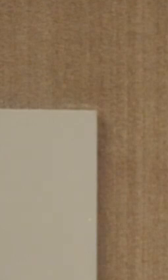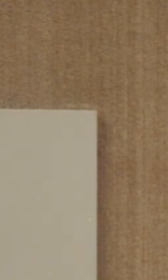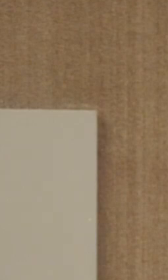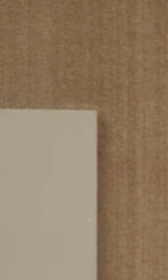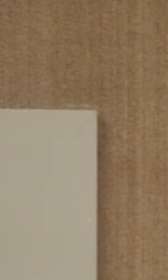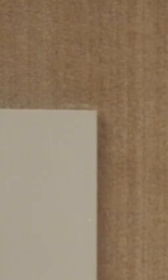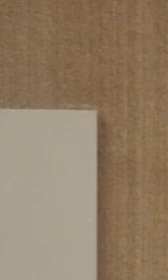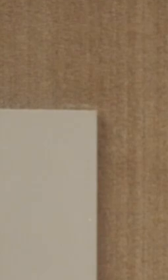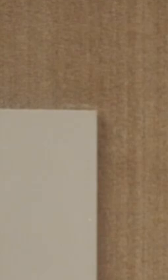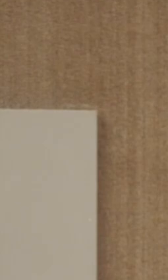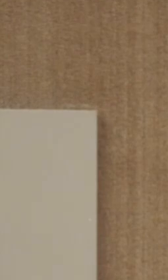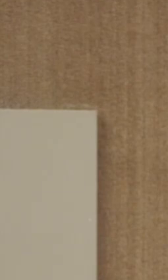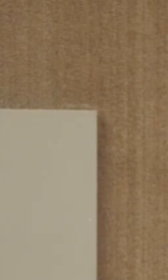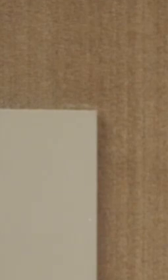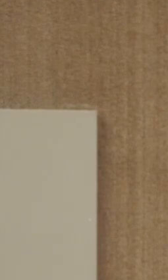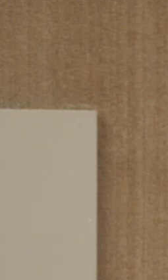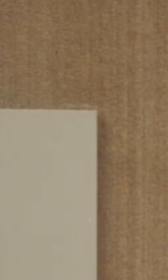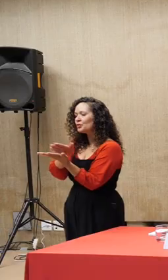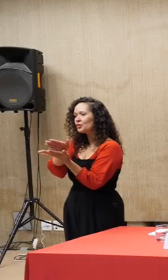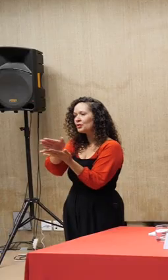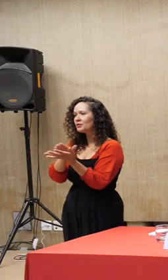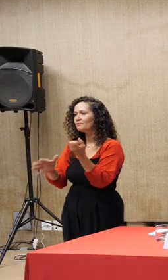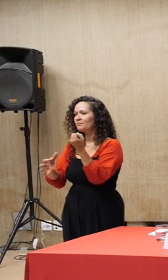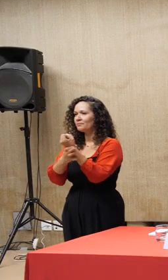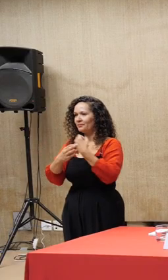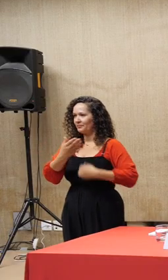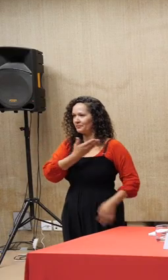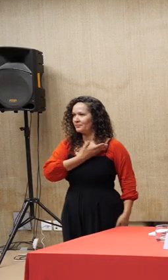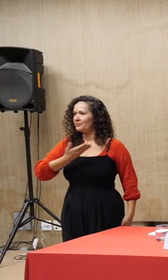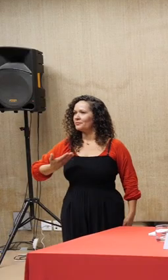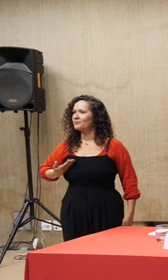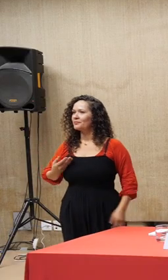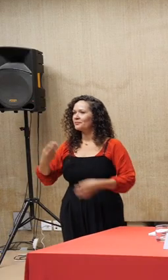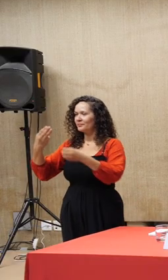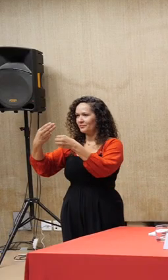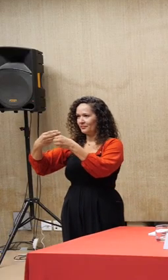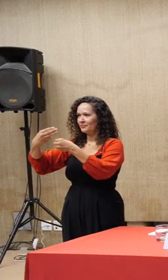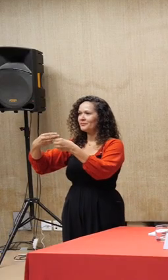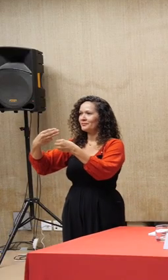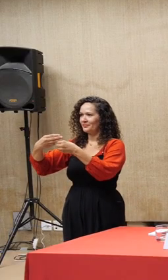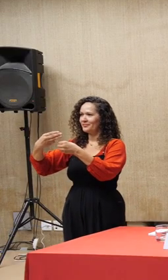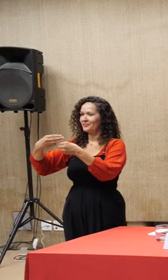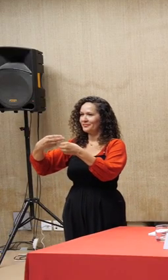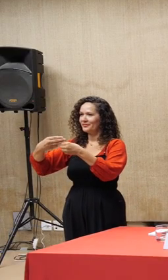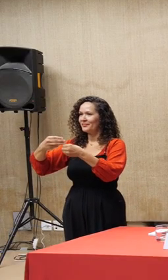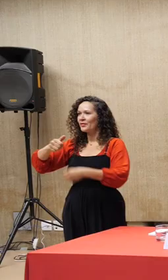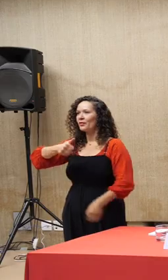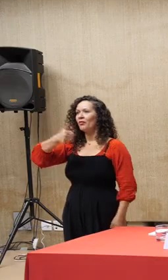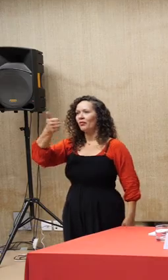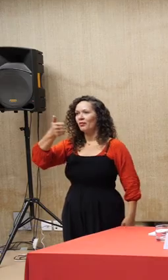das diretrizes para uma segurança pública municipal. O primeiro,